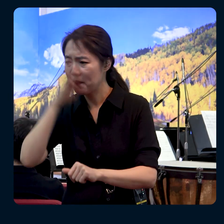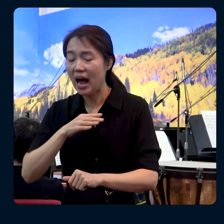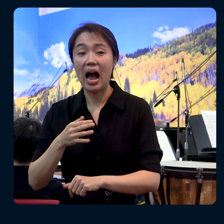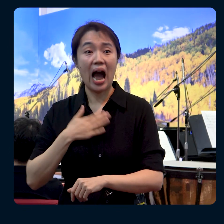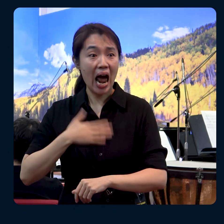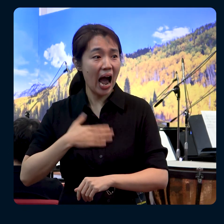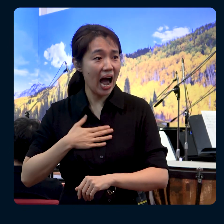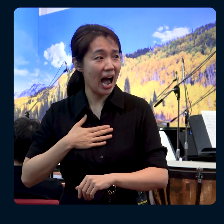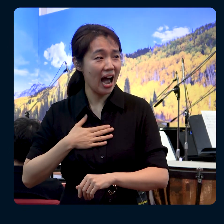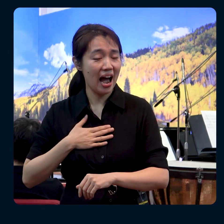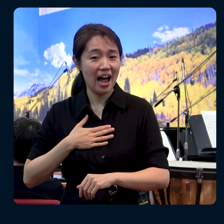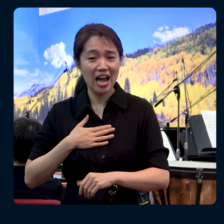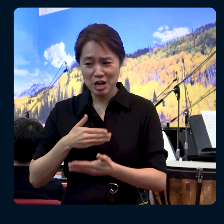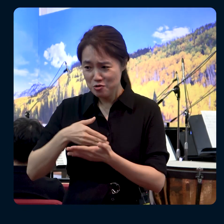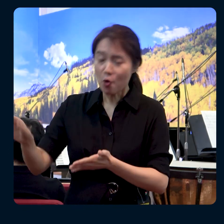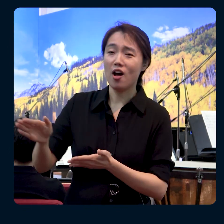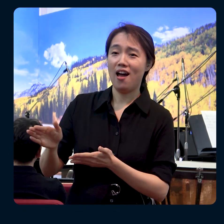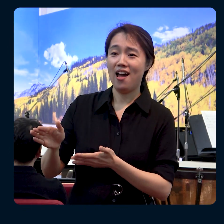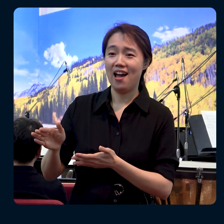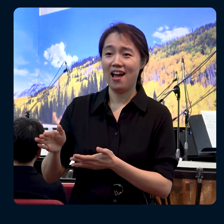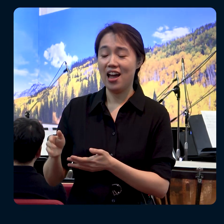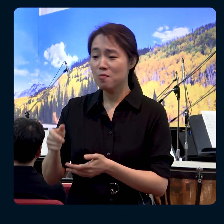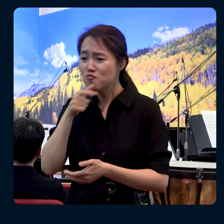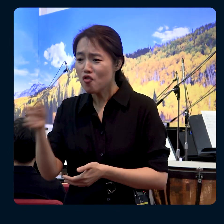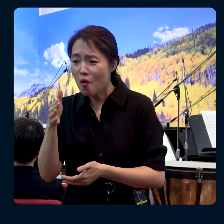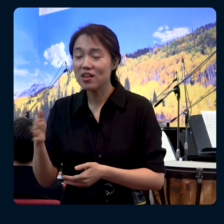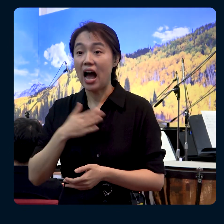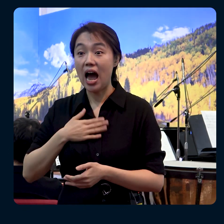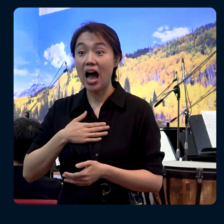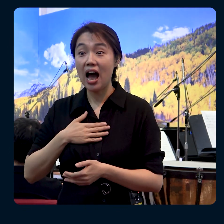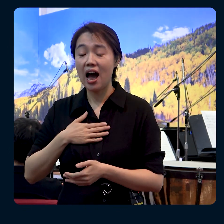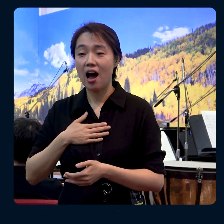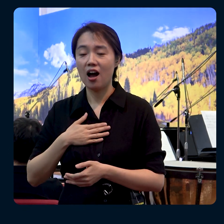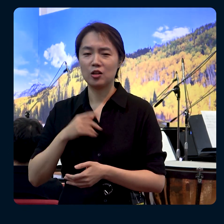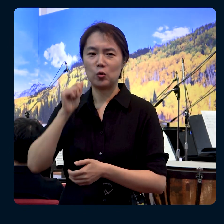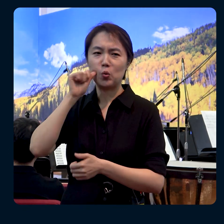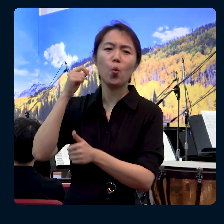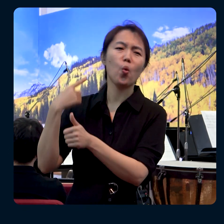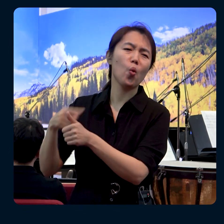그렇게 쫓겨서 온 걸 알면서 말은 넌 여호와께 복받, 조롱하고 있는 거죠.